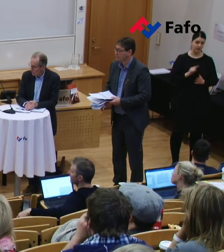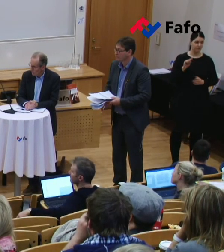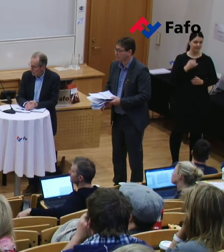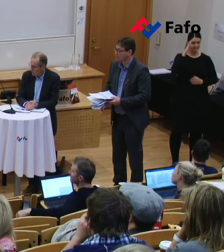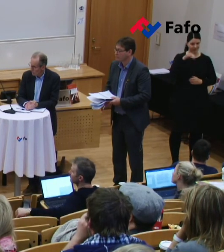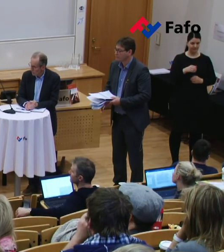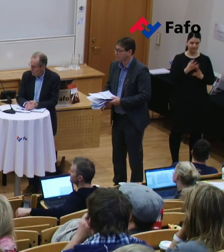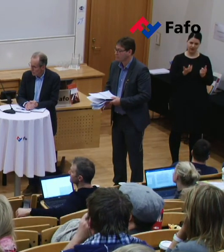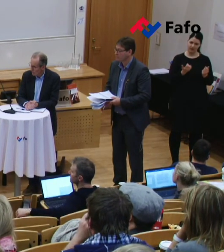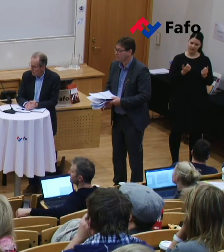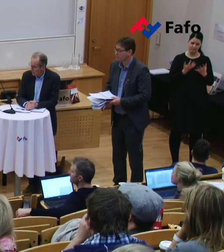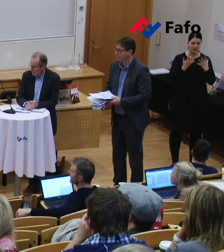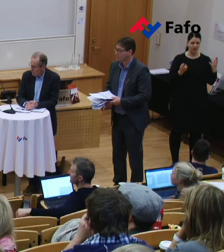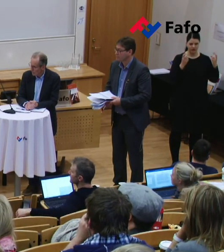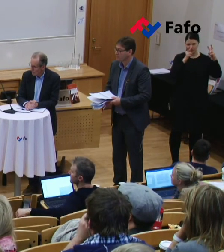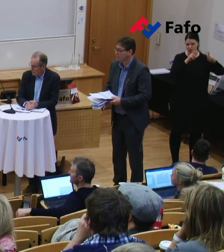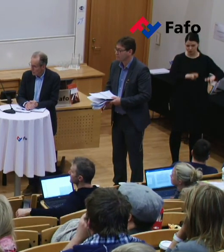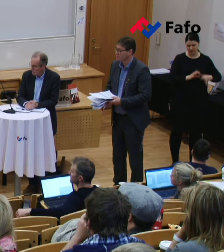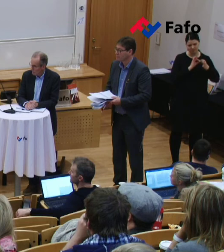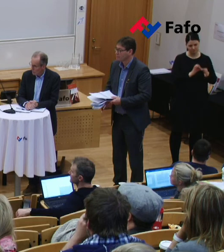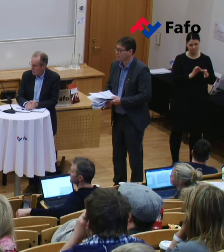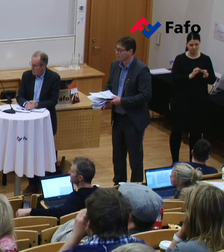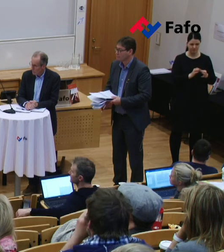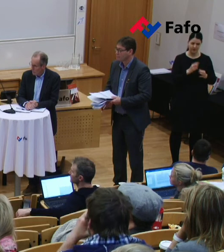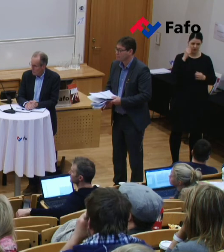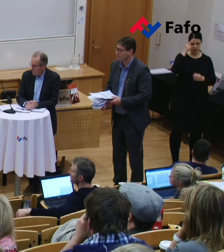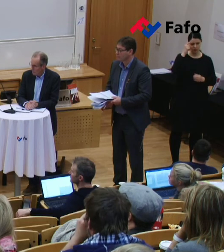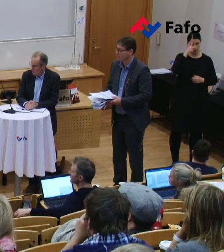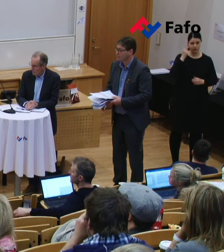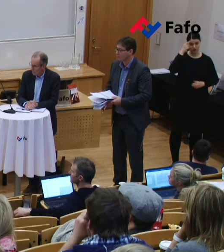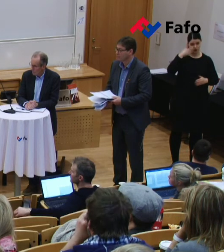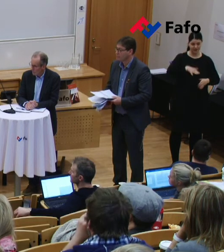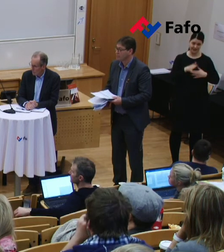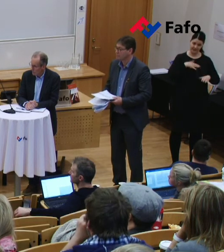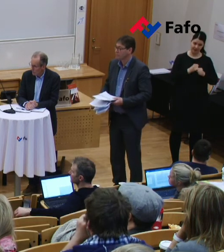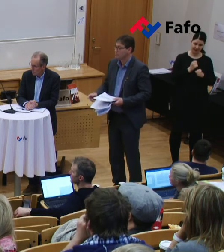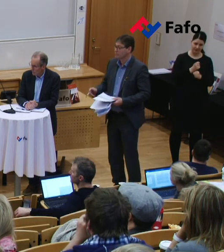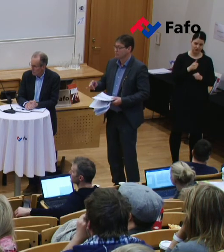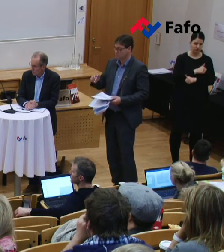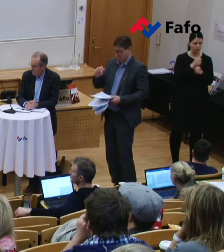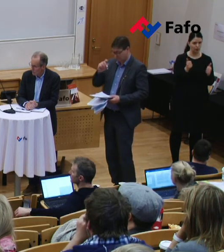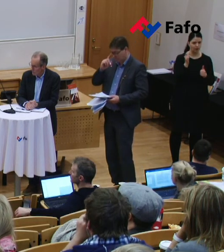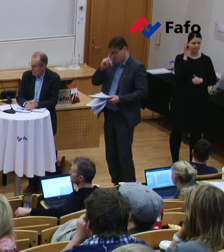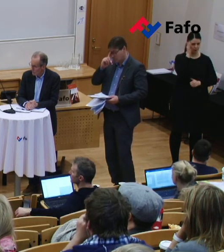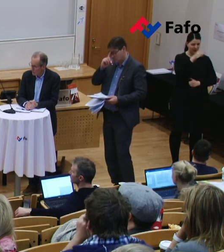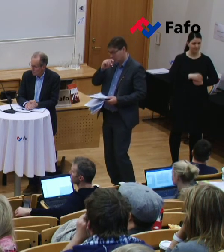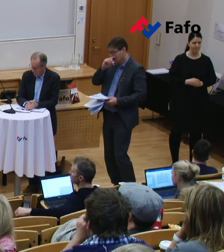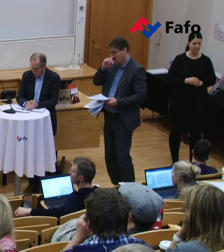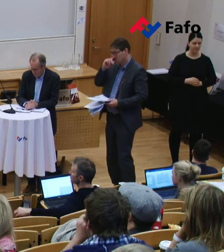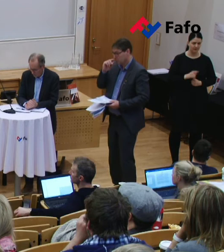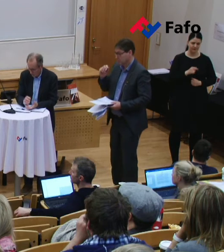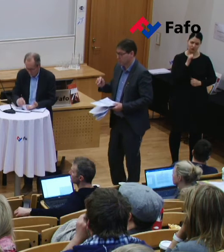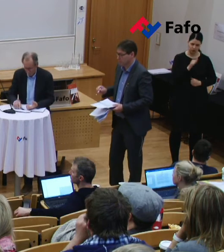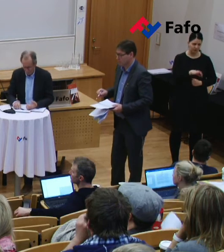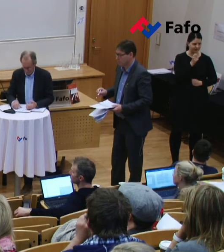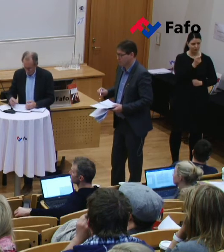fra veldig mange studier innenfor rus og psykisk helsearbeid, at det er et stort problem. Så det er vi nødt til å finne ut